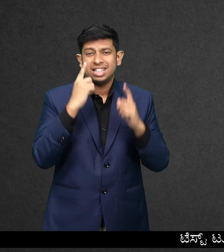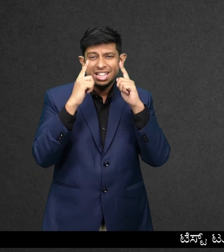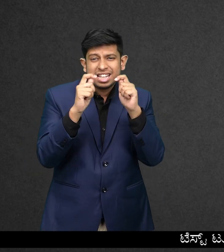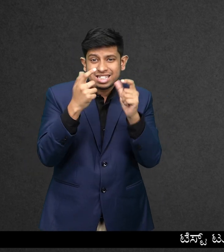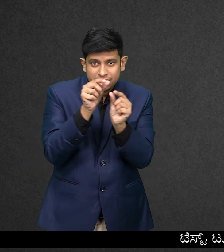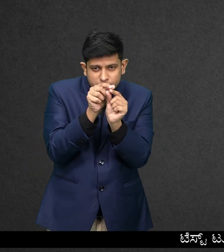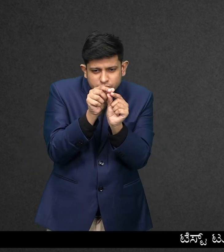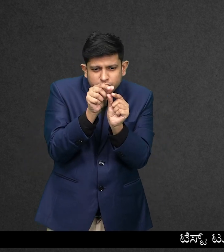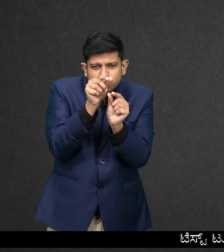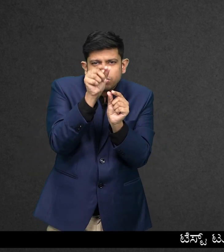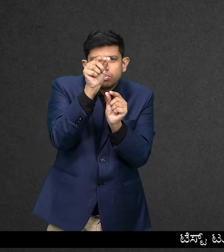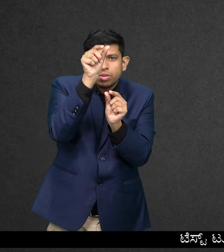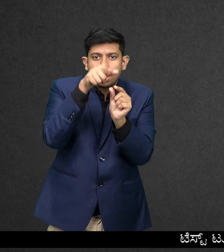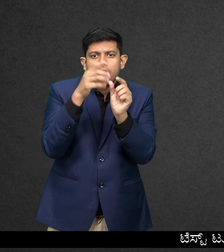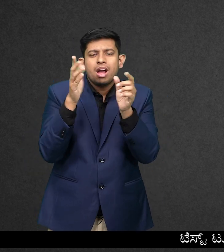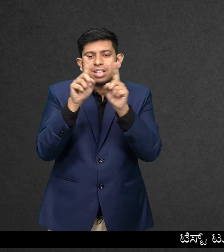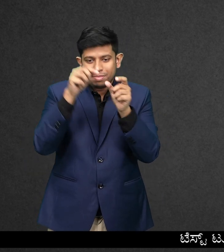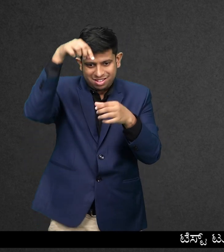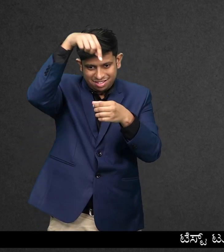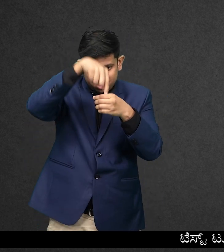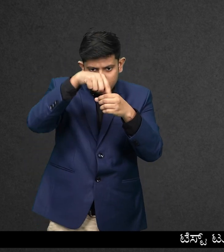ಟೆಸ್ಟ್ ಟ್ಯೂಬ್ ಗಾಳಿಯಿಂದ ತುಂಬಿದೆ.